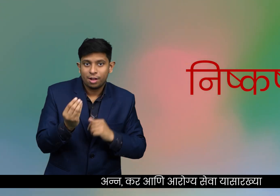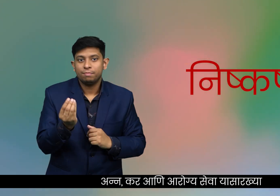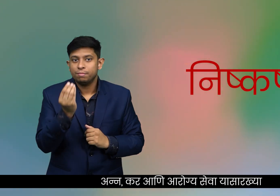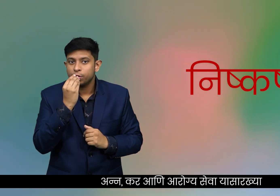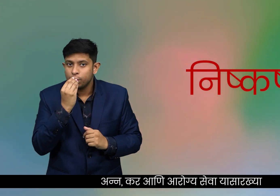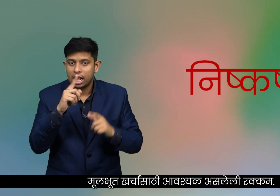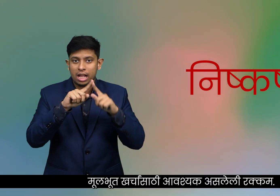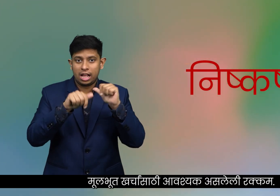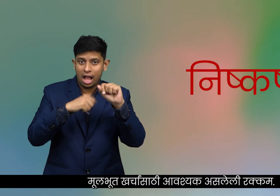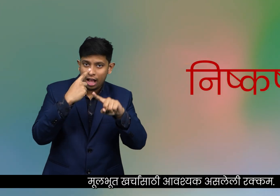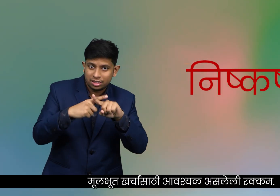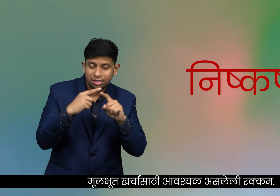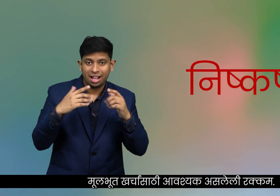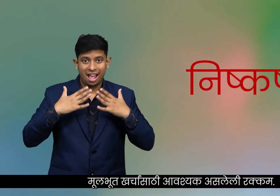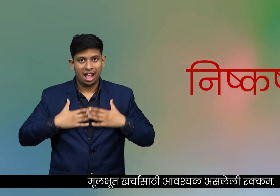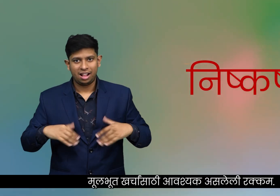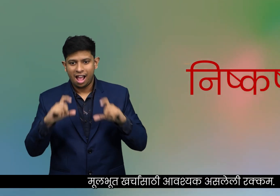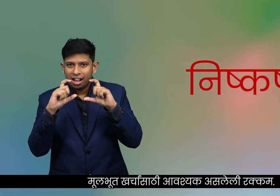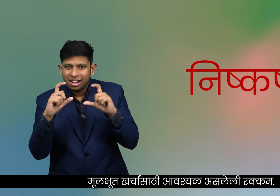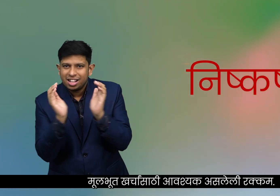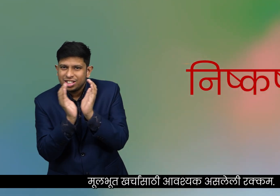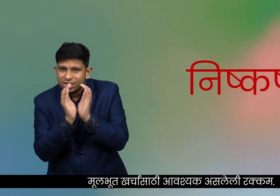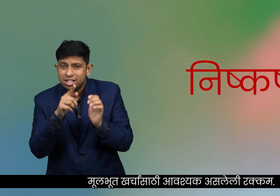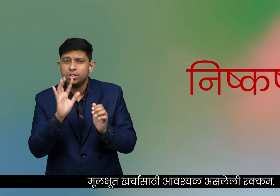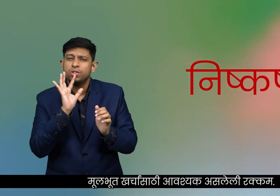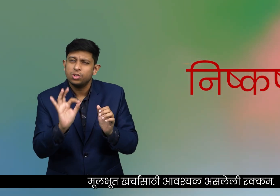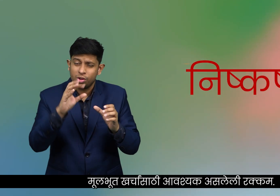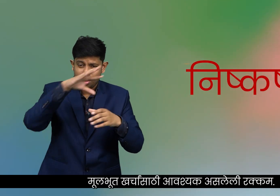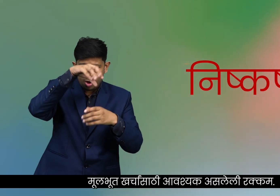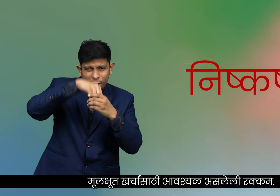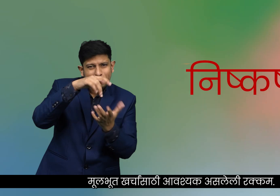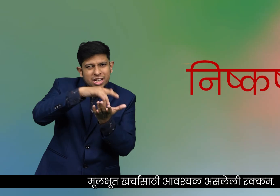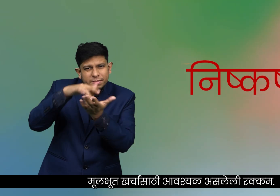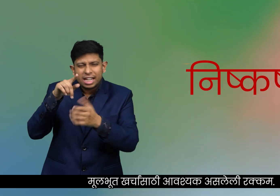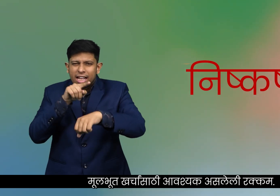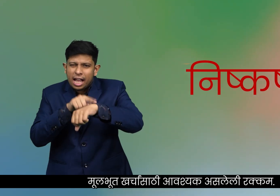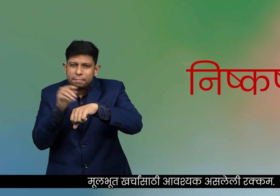आरोग्य सेवा यासारख्या मूलभूत खर्चांसाठी आवश्यक असलेली रक्कम.